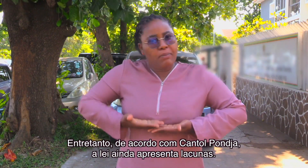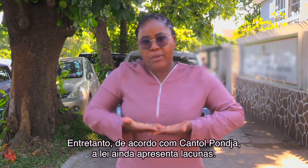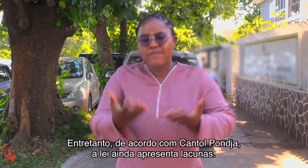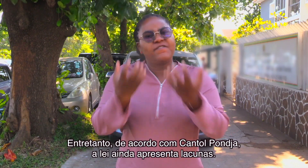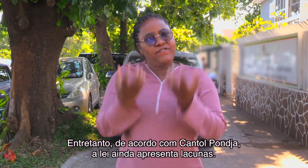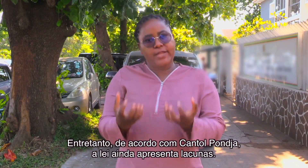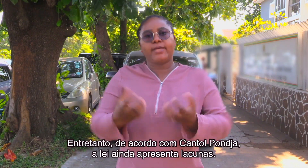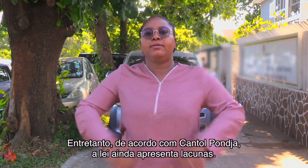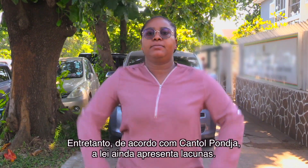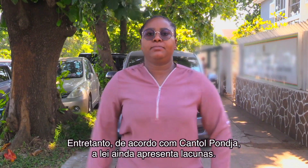lacunas.